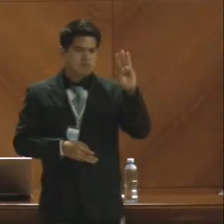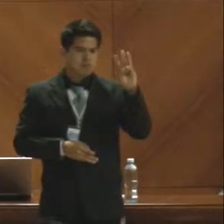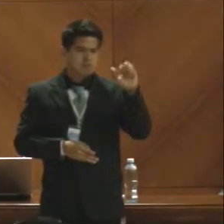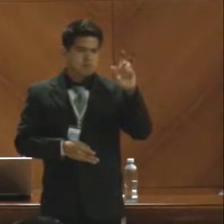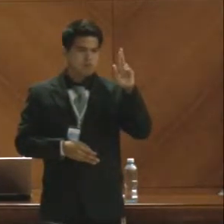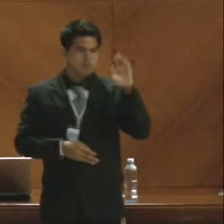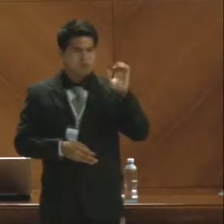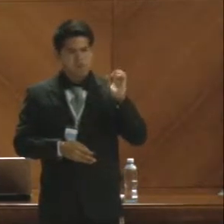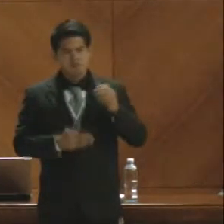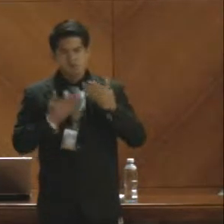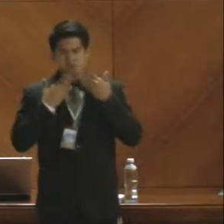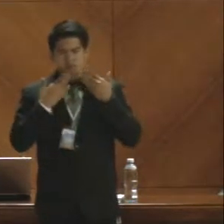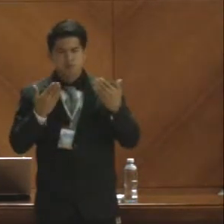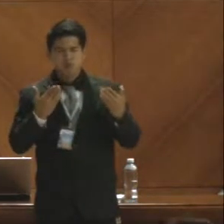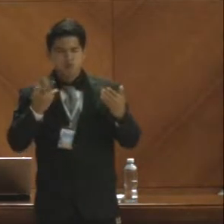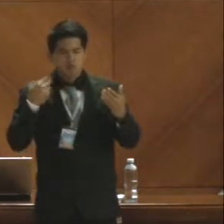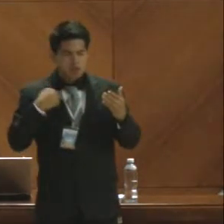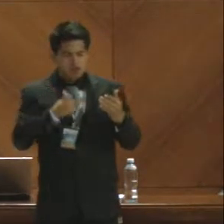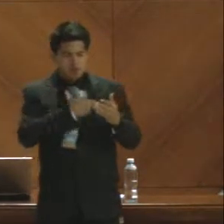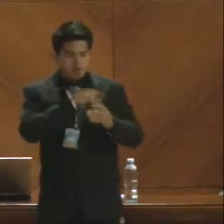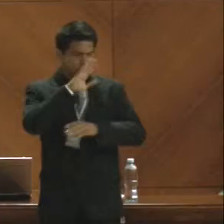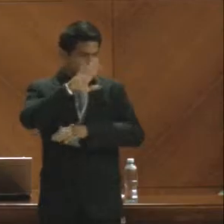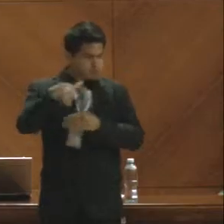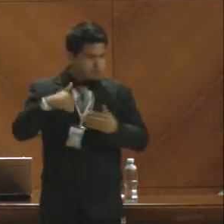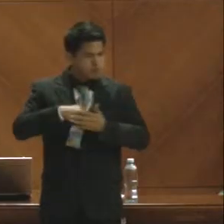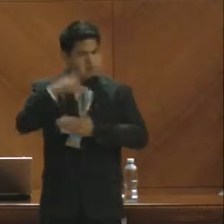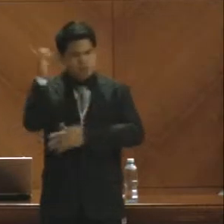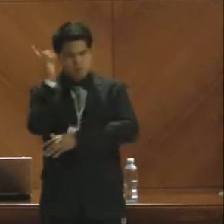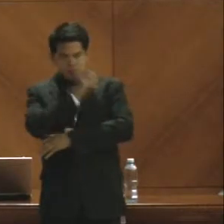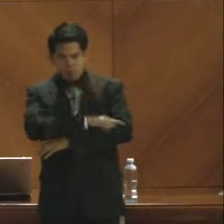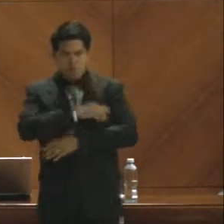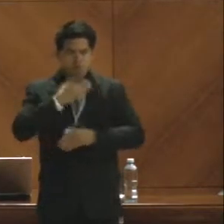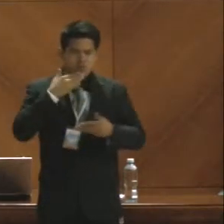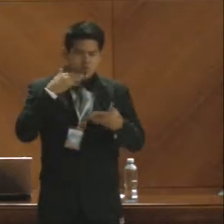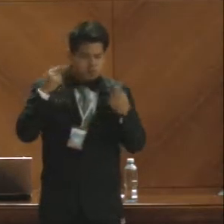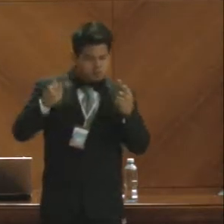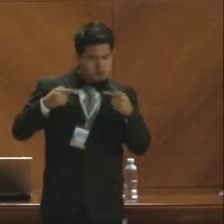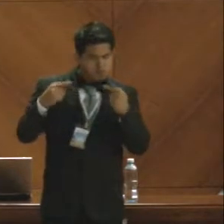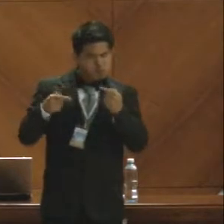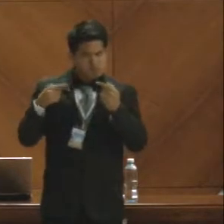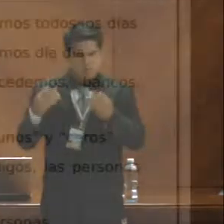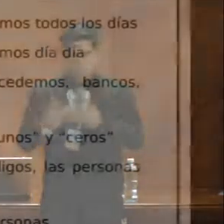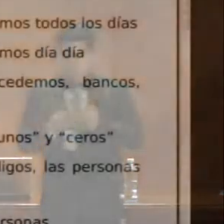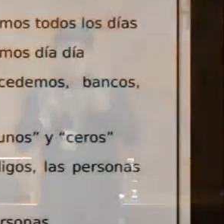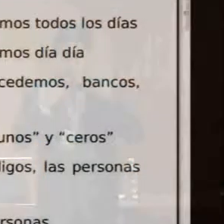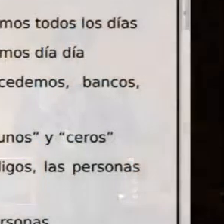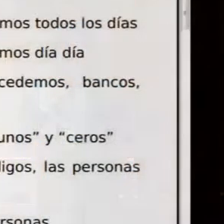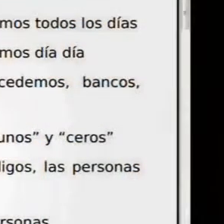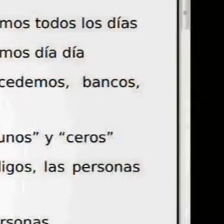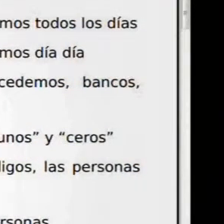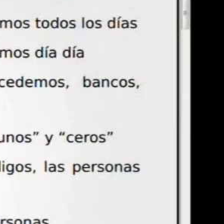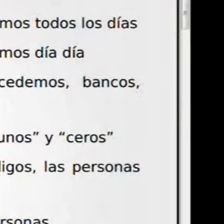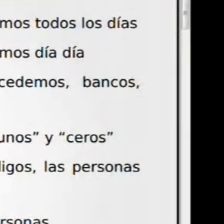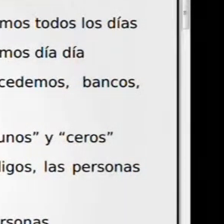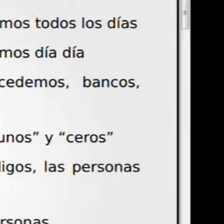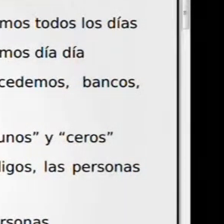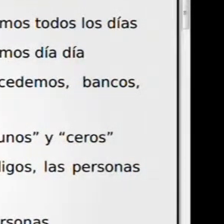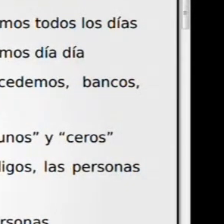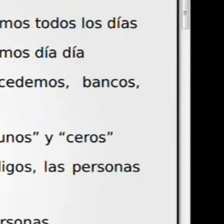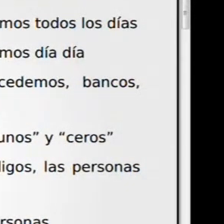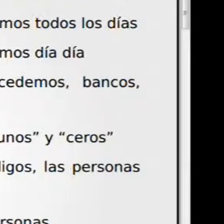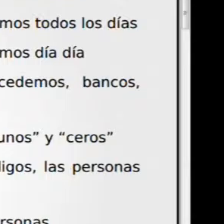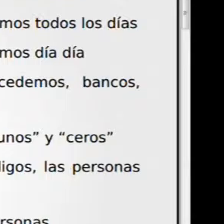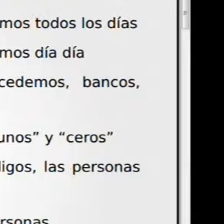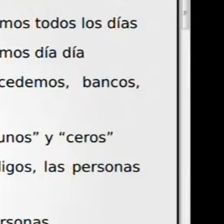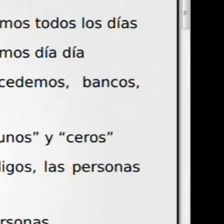programas informáticos que nosotros usamos todos los días. Todos los días de nuestra vida estamos trabajando con software en los tiempos modernos. ¿Quién de